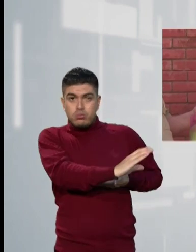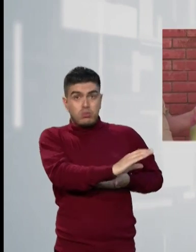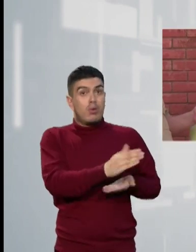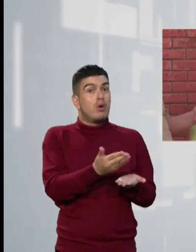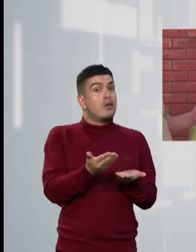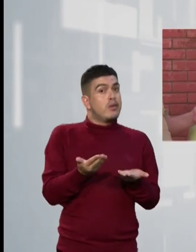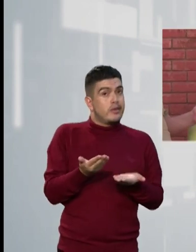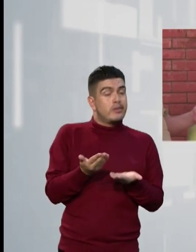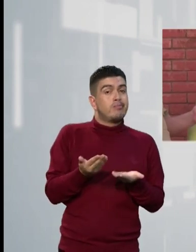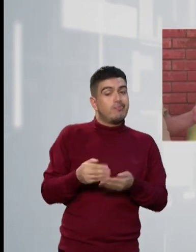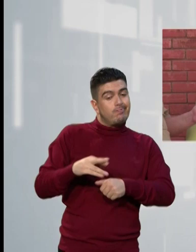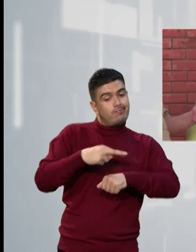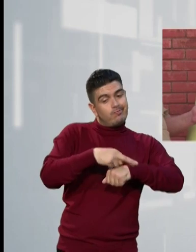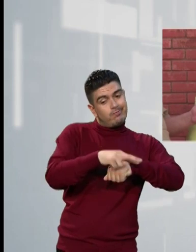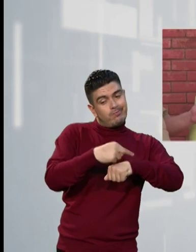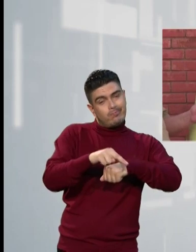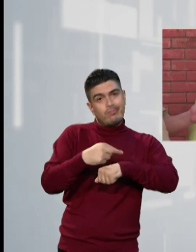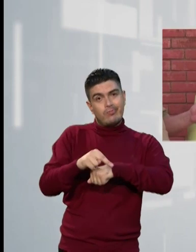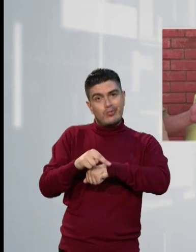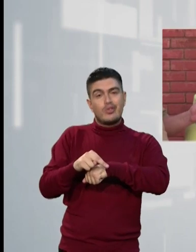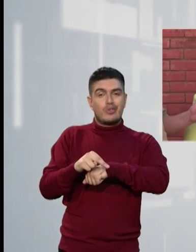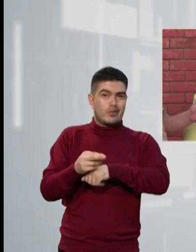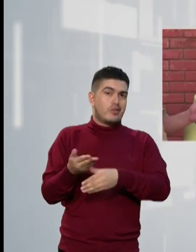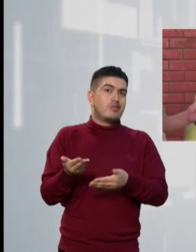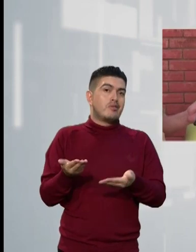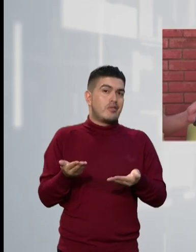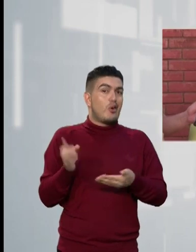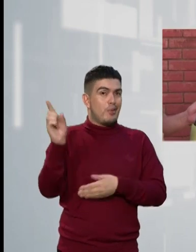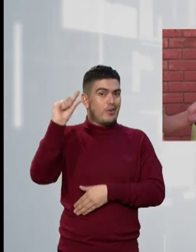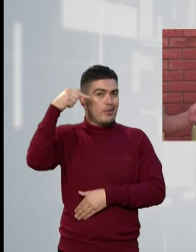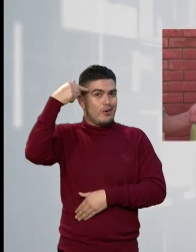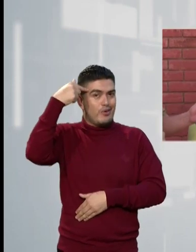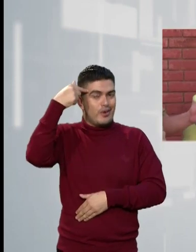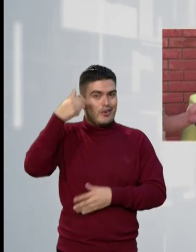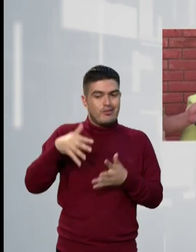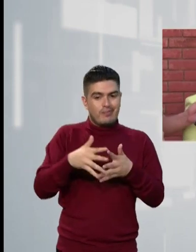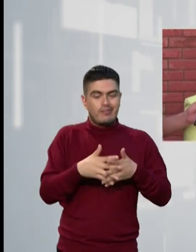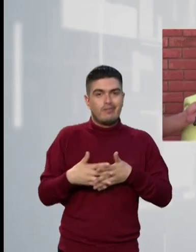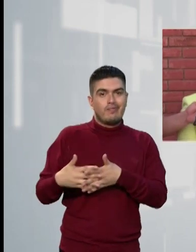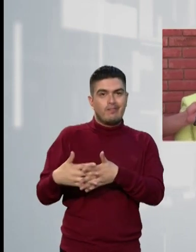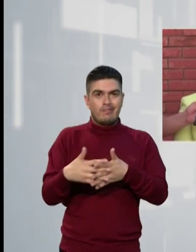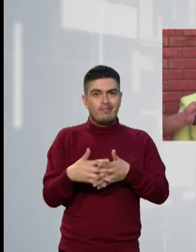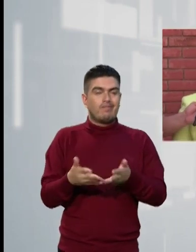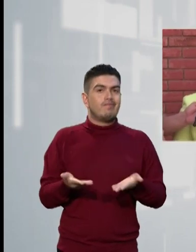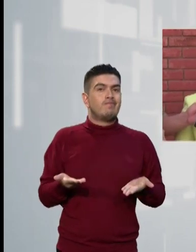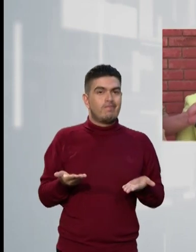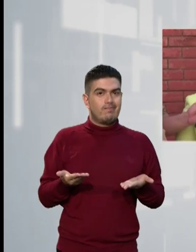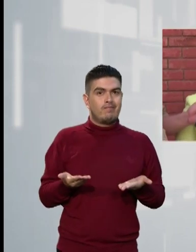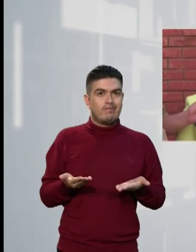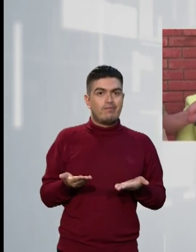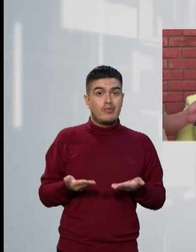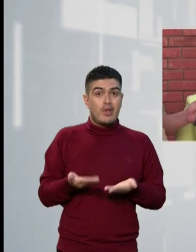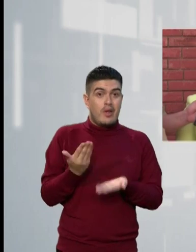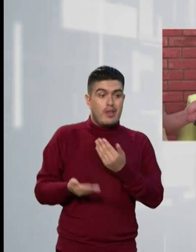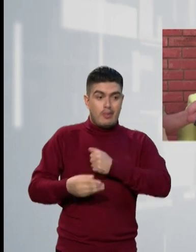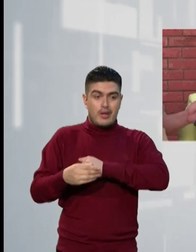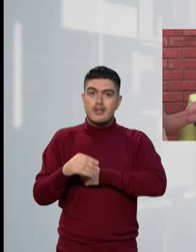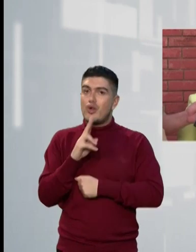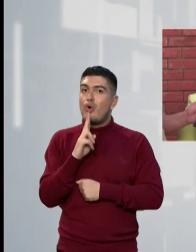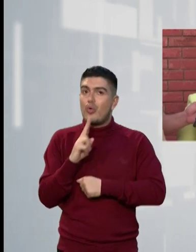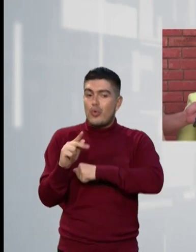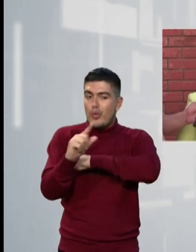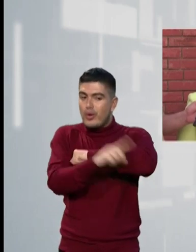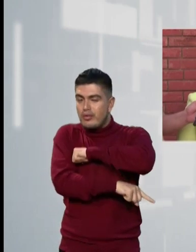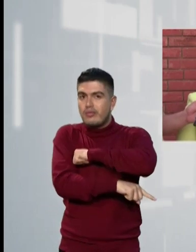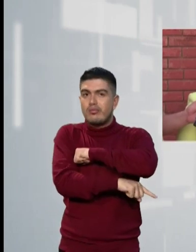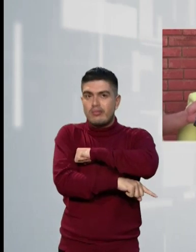de de recomendaciones si bien no son vinculantes directamente no hay una sanción a Honduras eh per